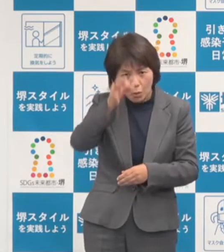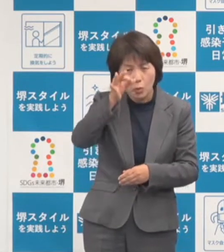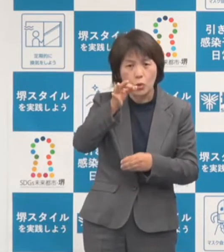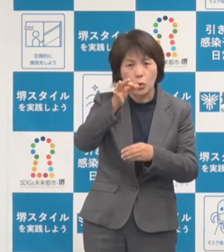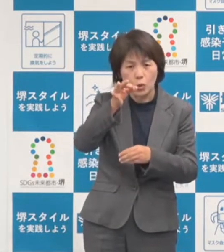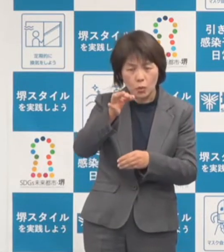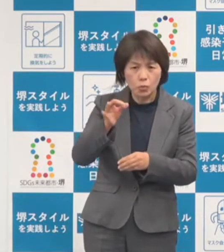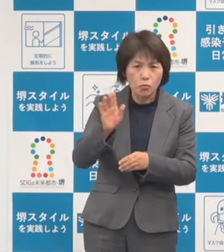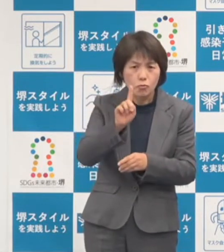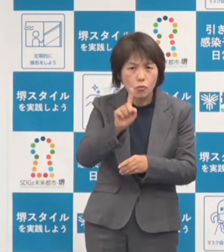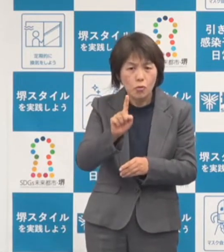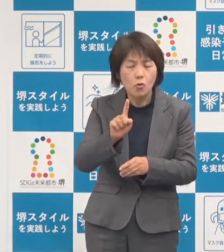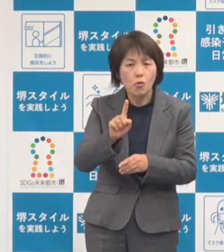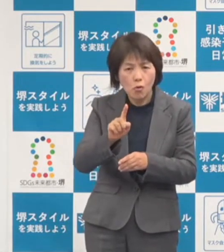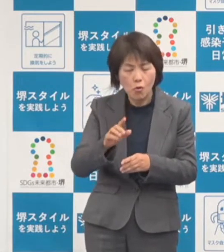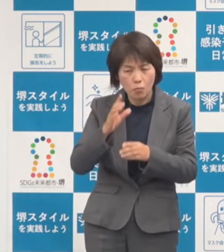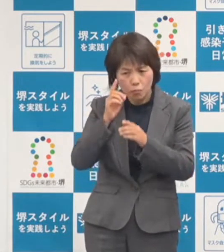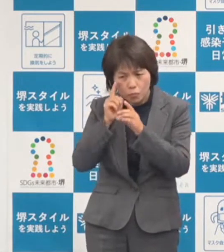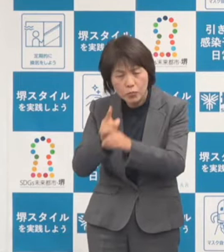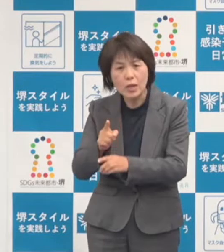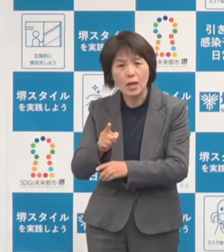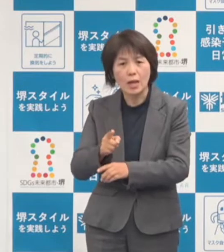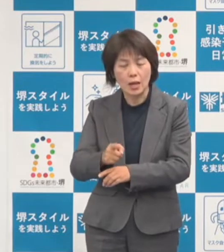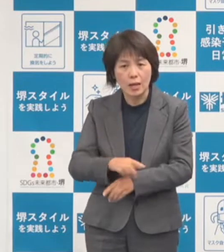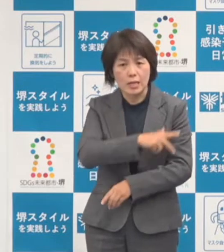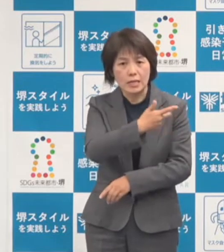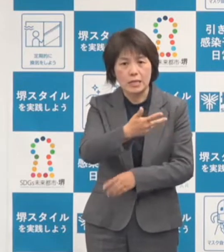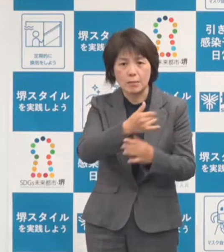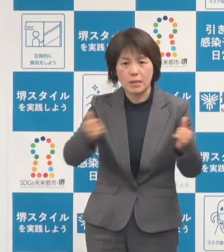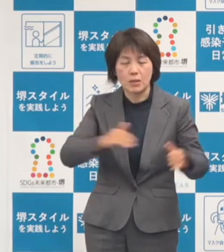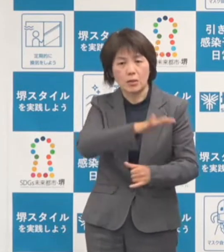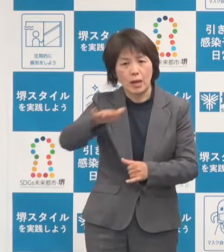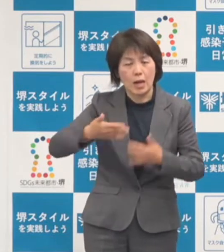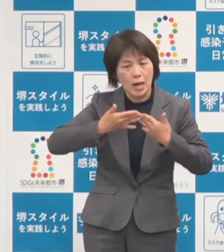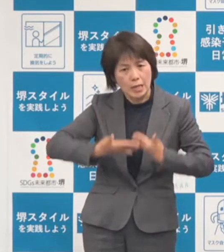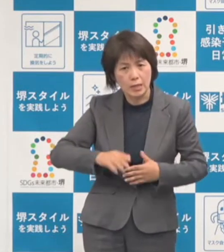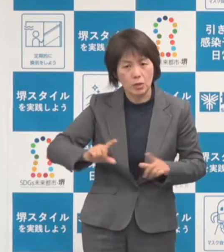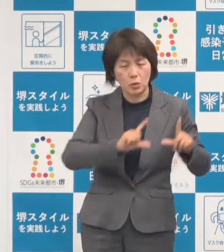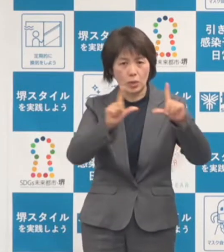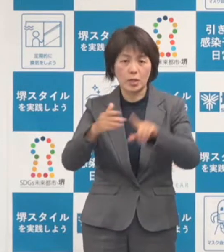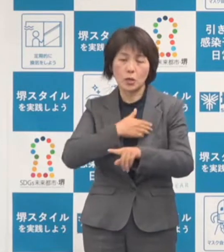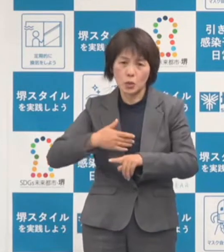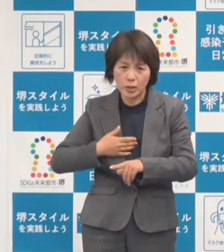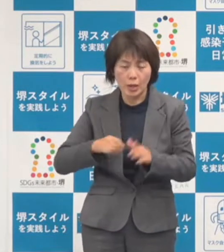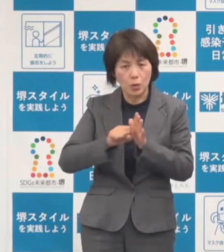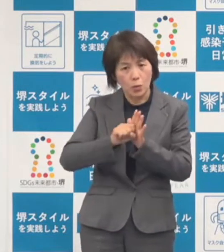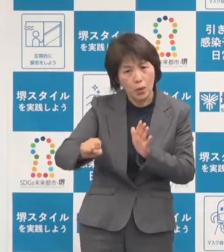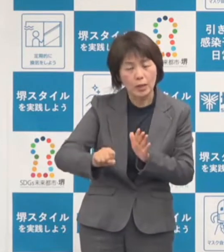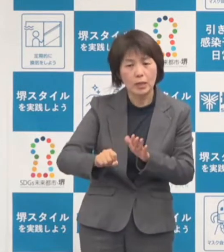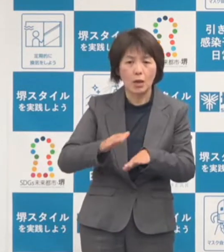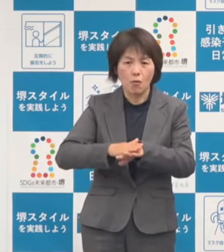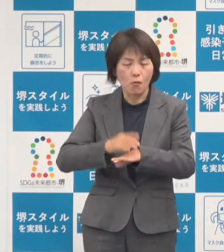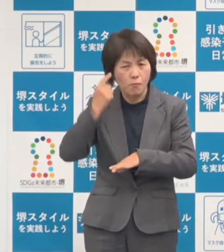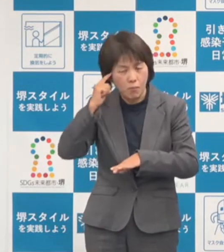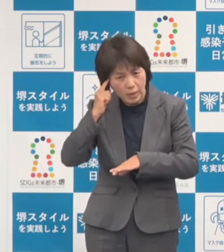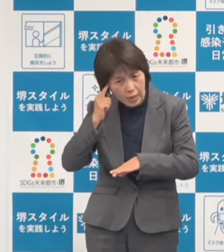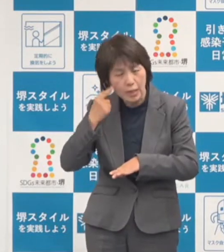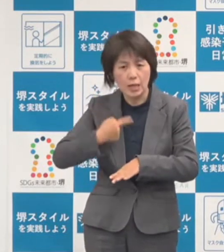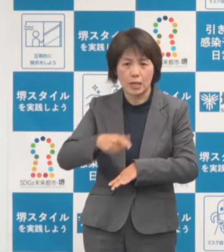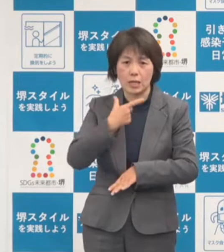市民の皆様が安心して暮らしていただけるように、必要に応じて効果的な策を講じたいと考えております